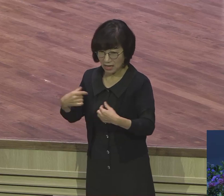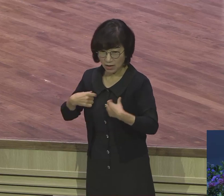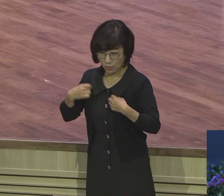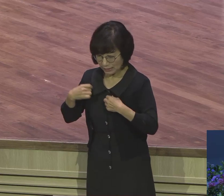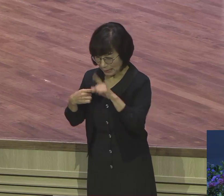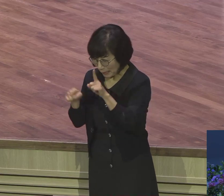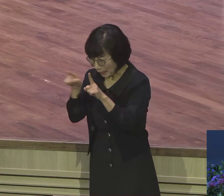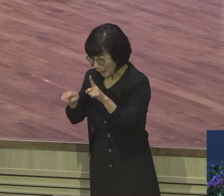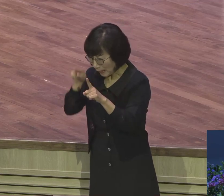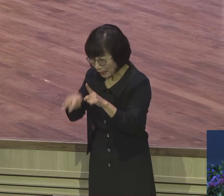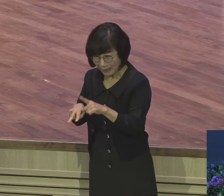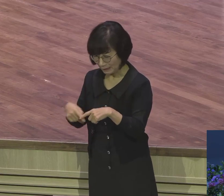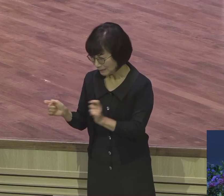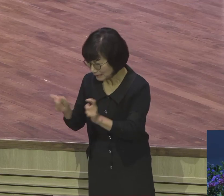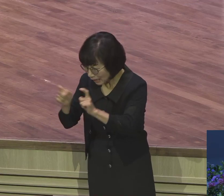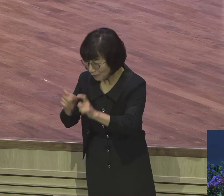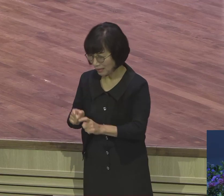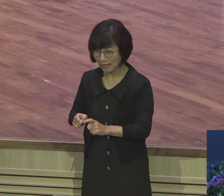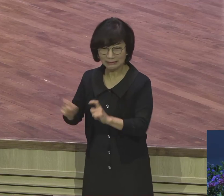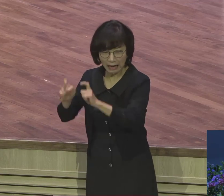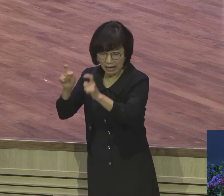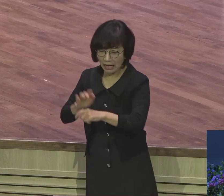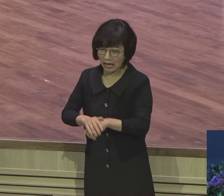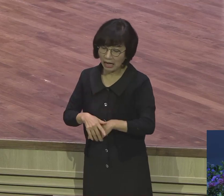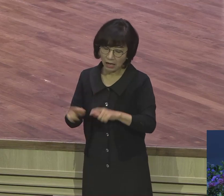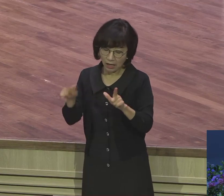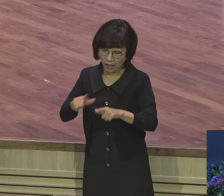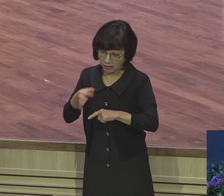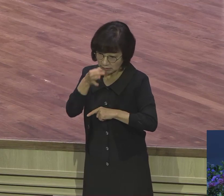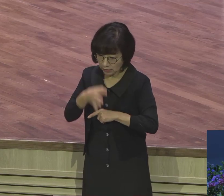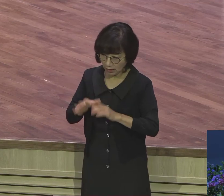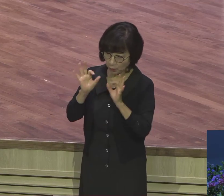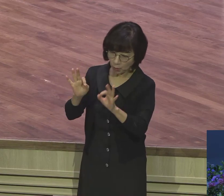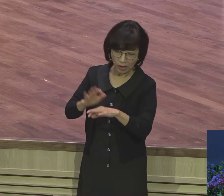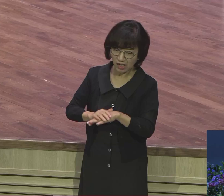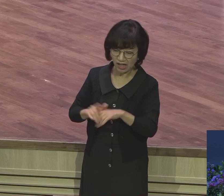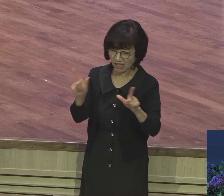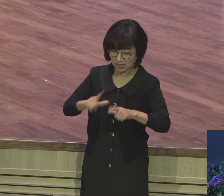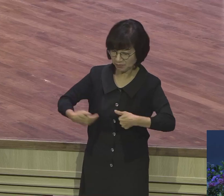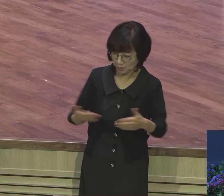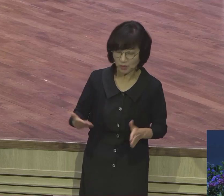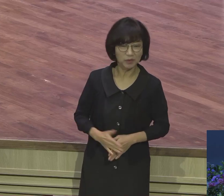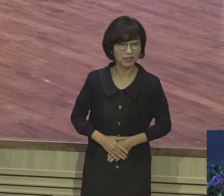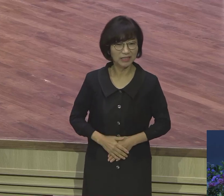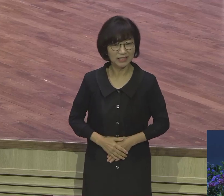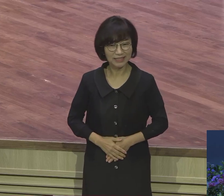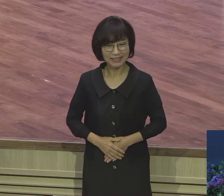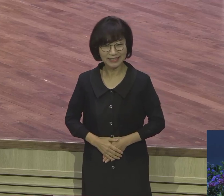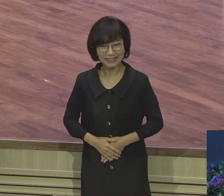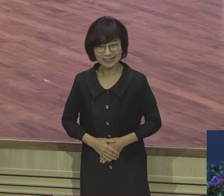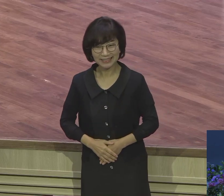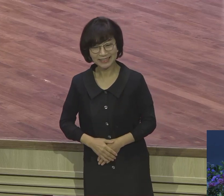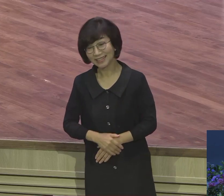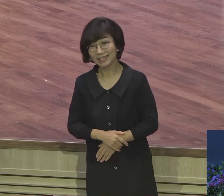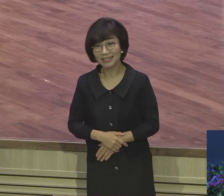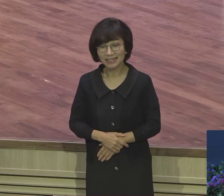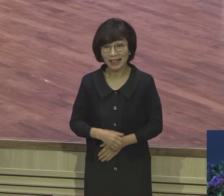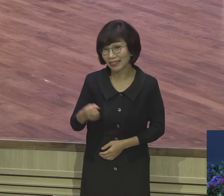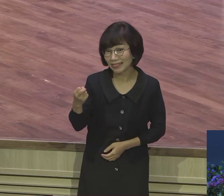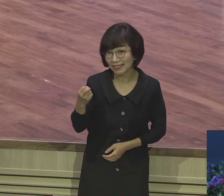미국 사는 사람 얼마나 힘든지 몰라요. 미국 생활은요. 텐트 생활이.